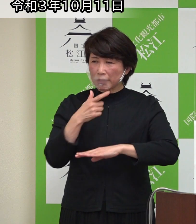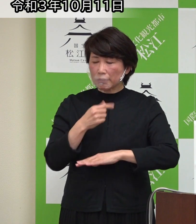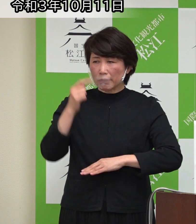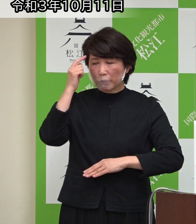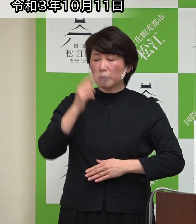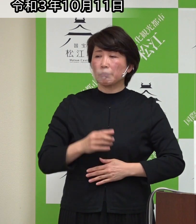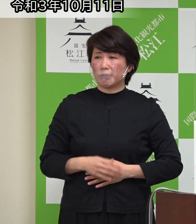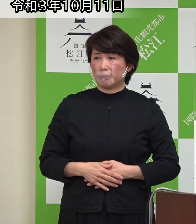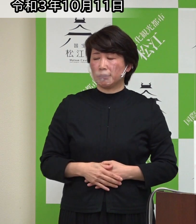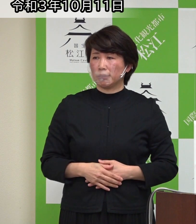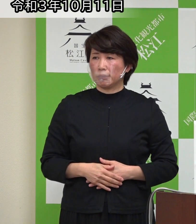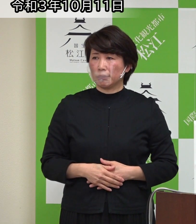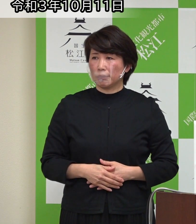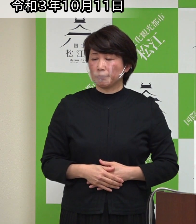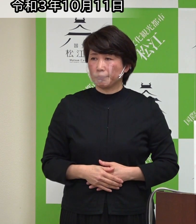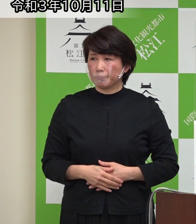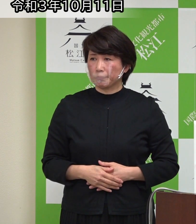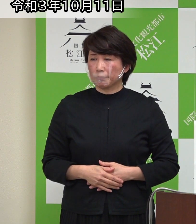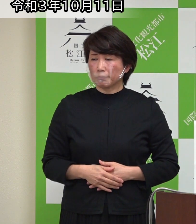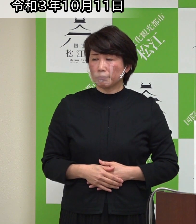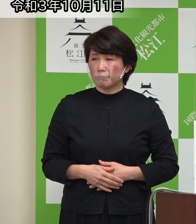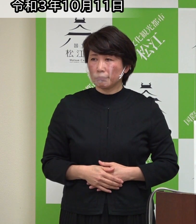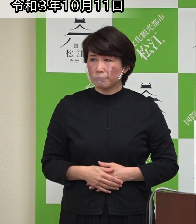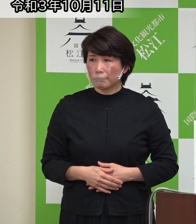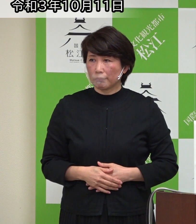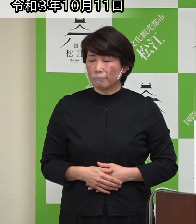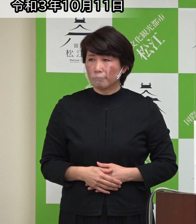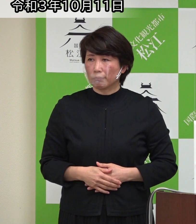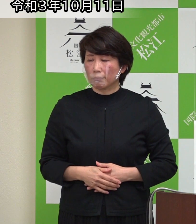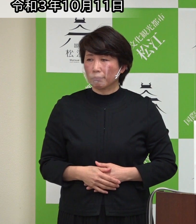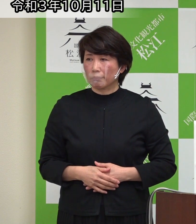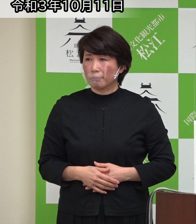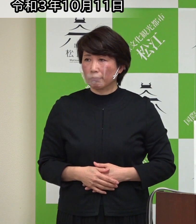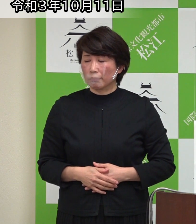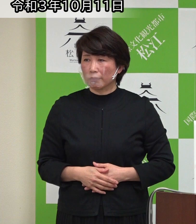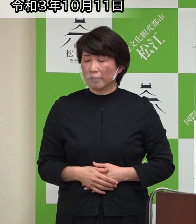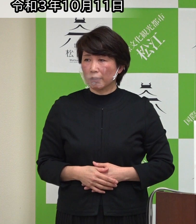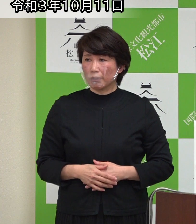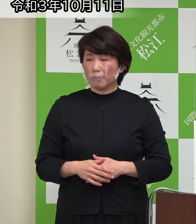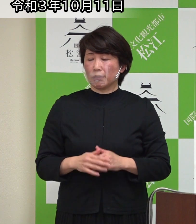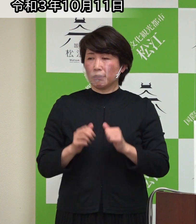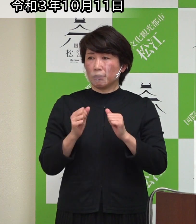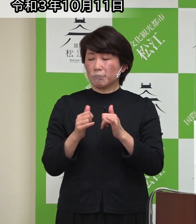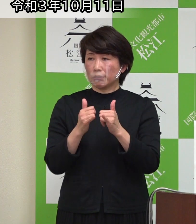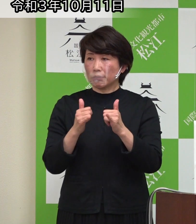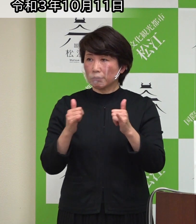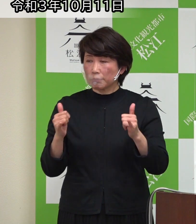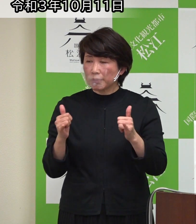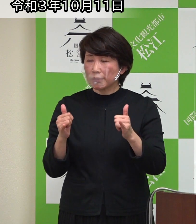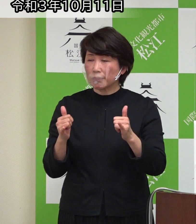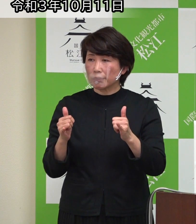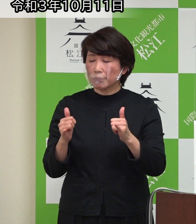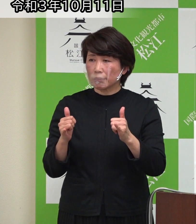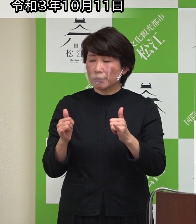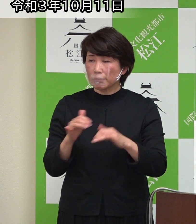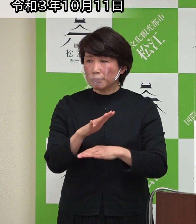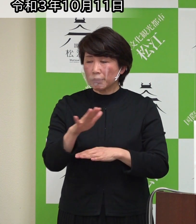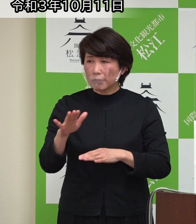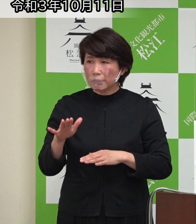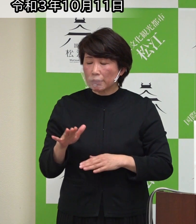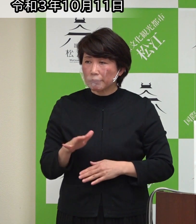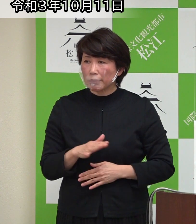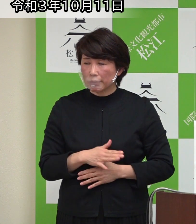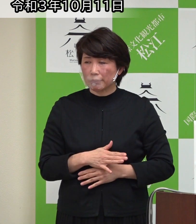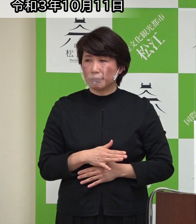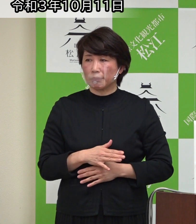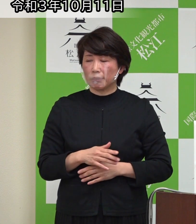あの、住民団体の方も立ち上がるような予定でありまして、それで例えばその、視聴